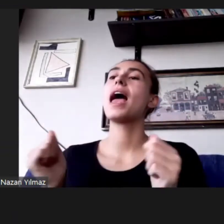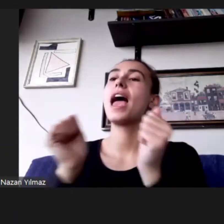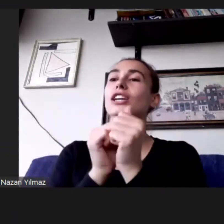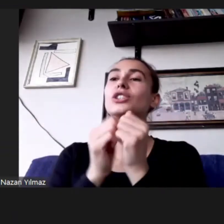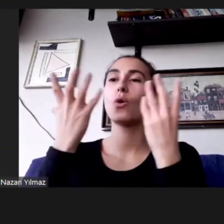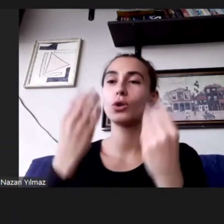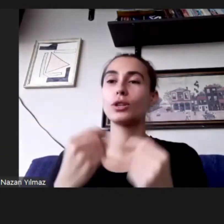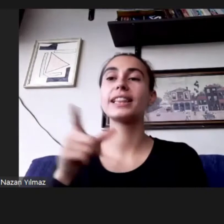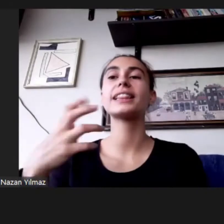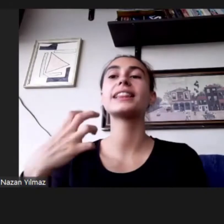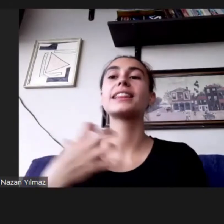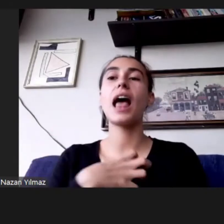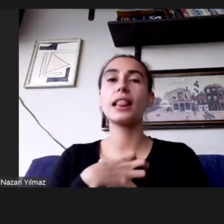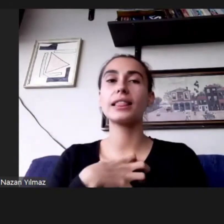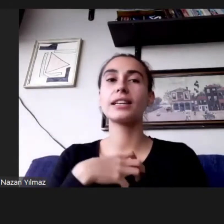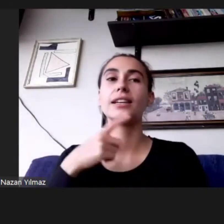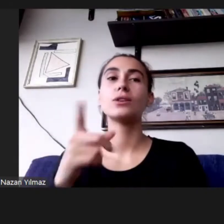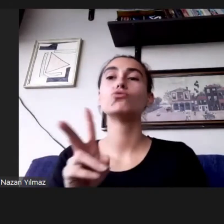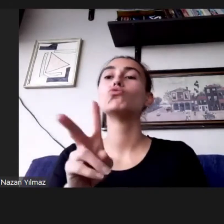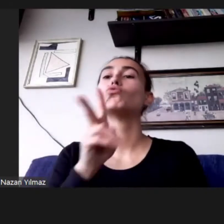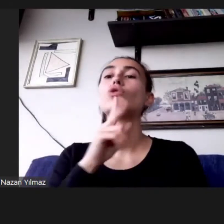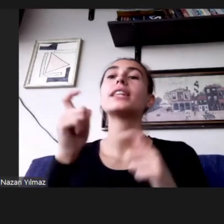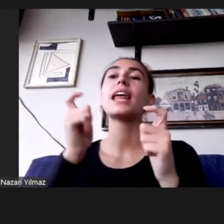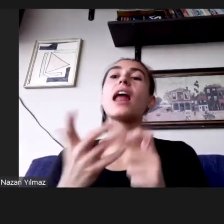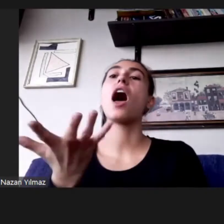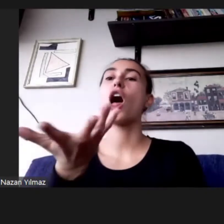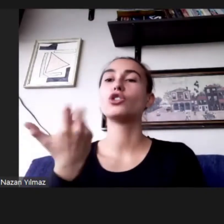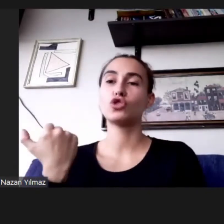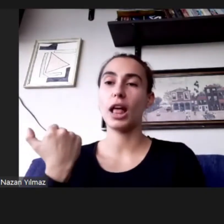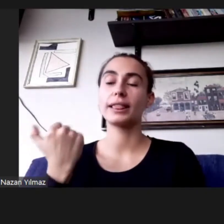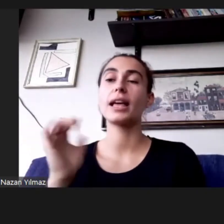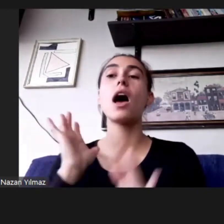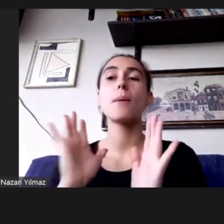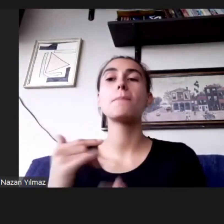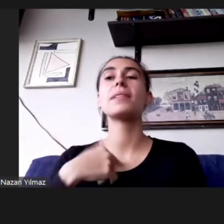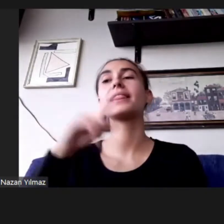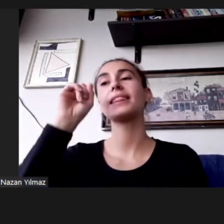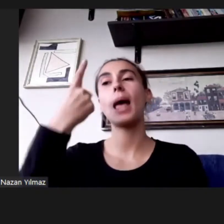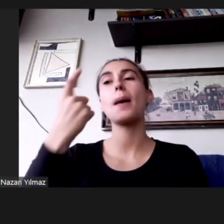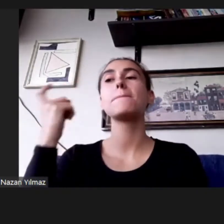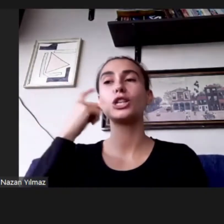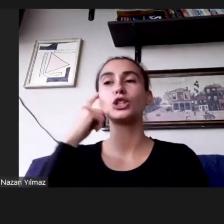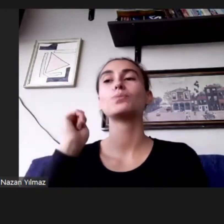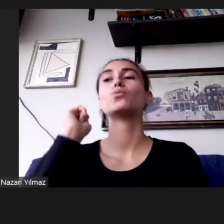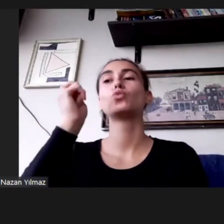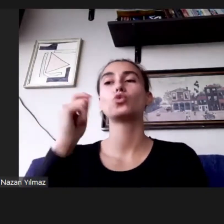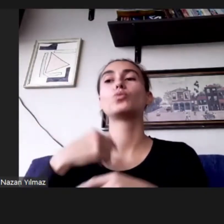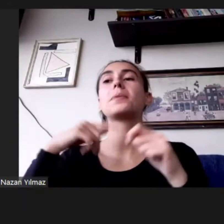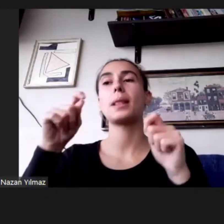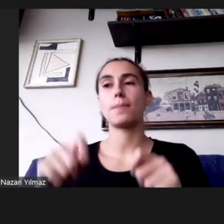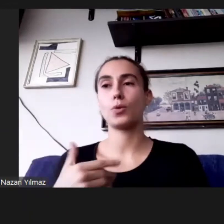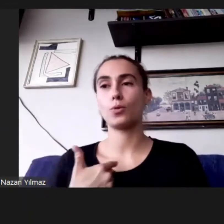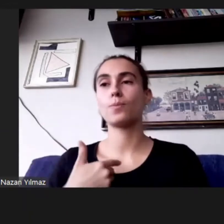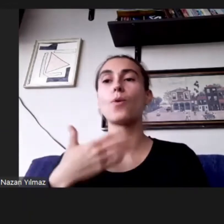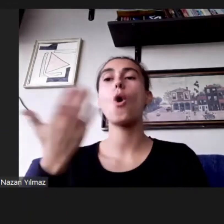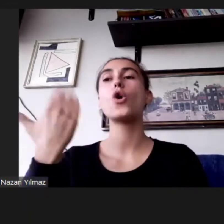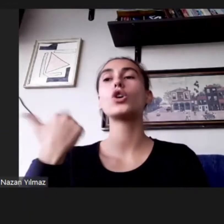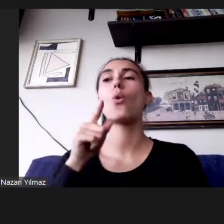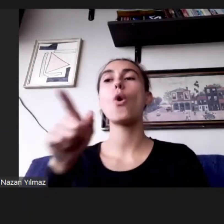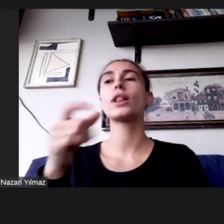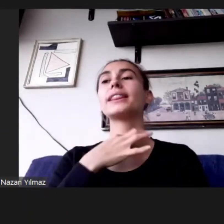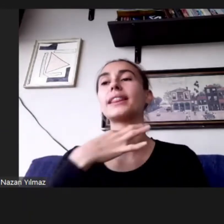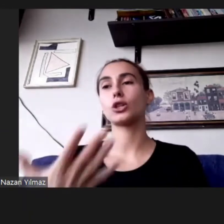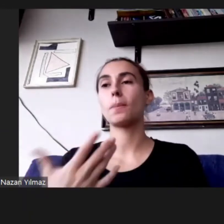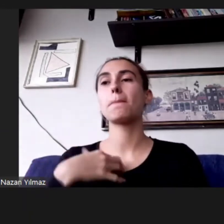de bugün sunuşta yer alacaktı fakat ben tek başıma sunuyorum. O yüzden önce ona teşekkür ederek